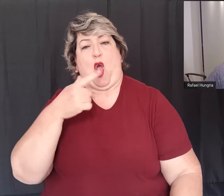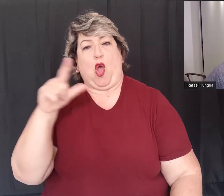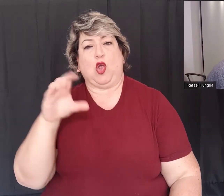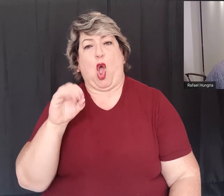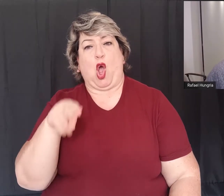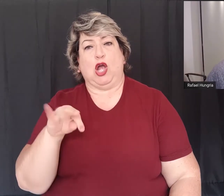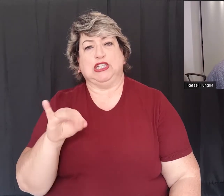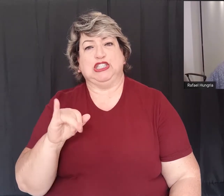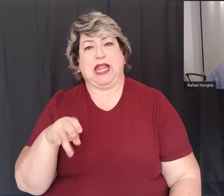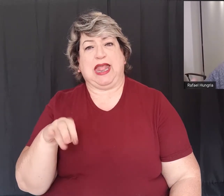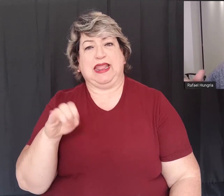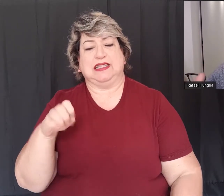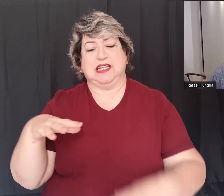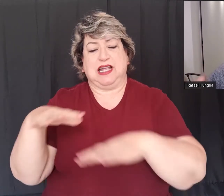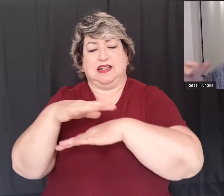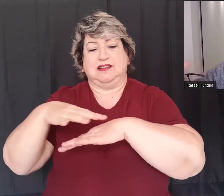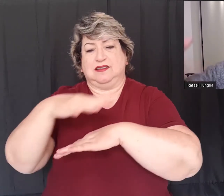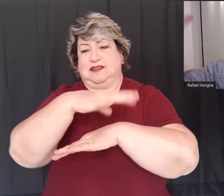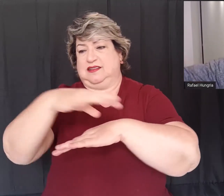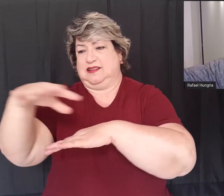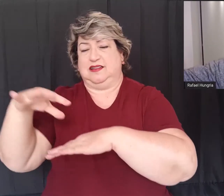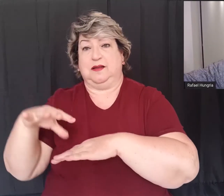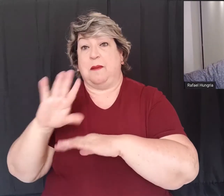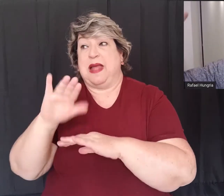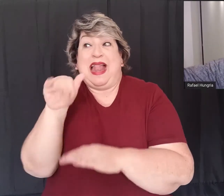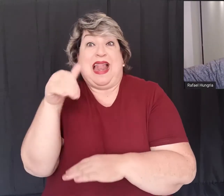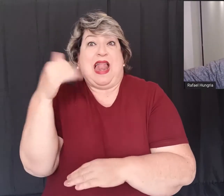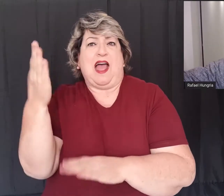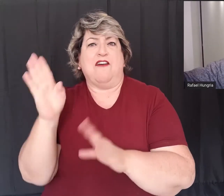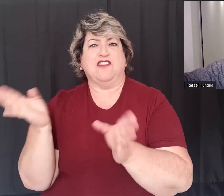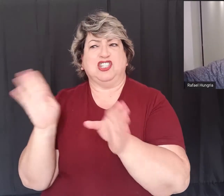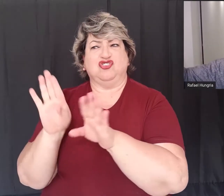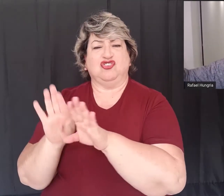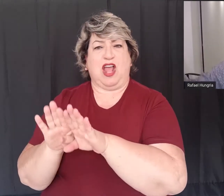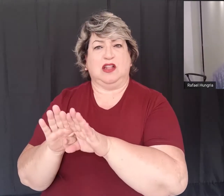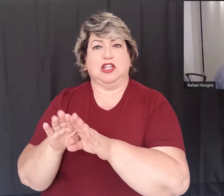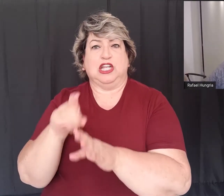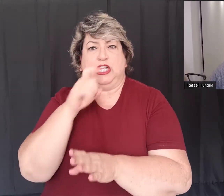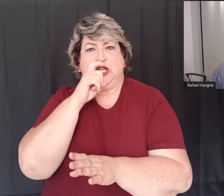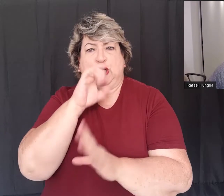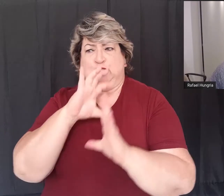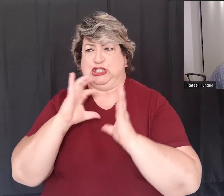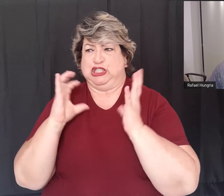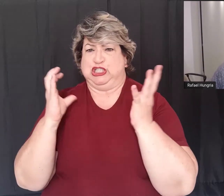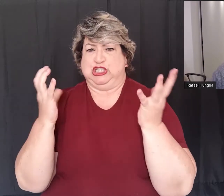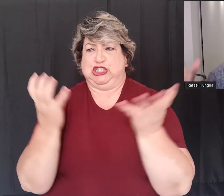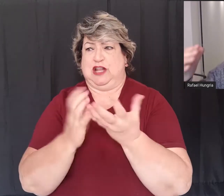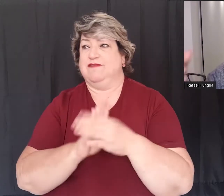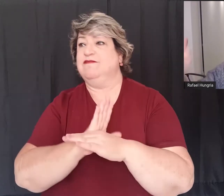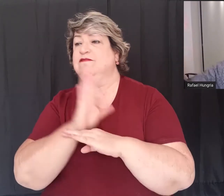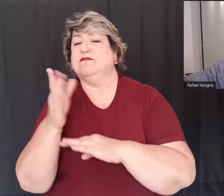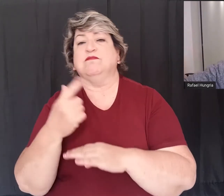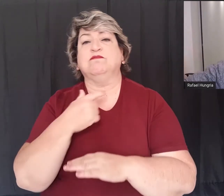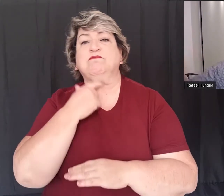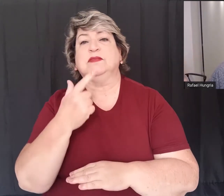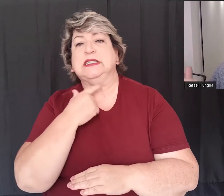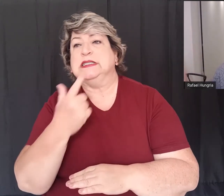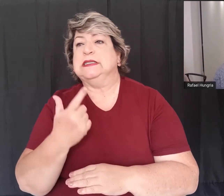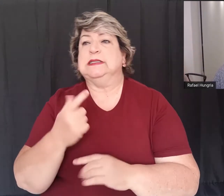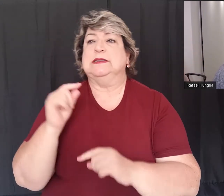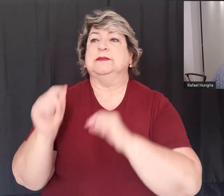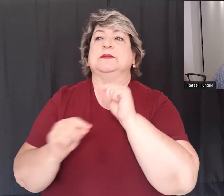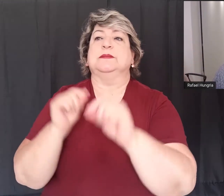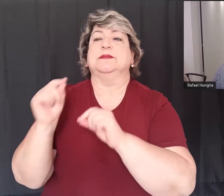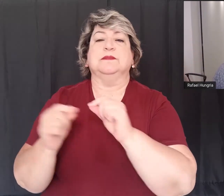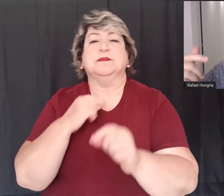mundo sabem que existe. Mas esse continente está isolado, bem isolado, está fechado por uma barreira de gelo, não tem como acessar.